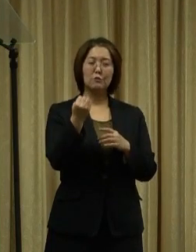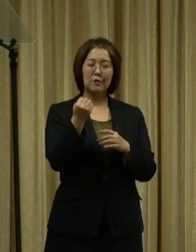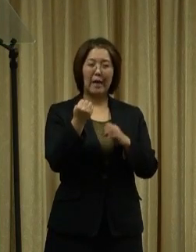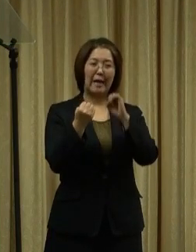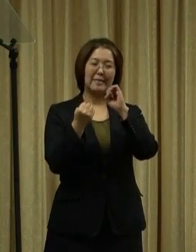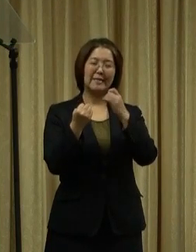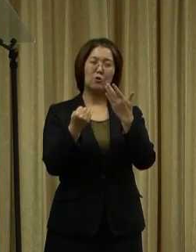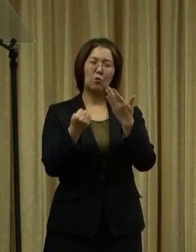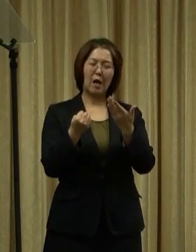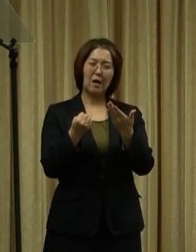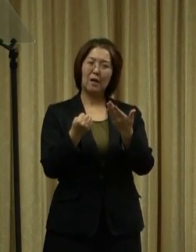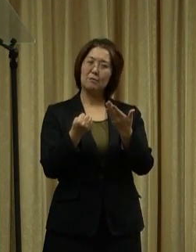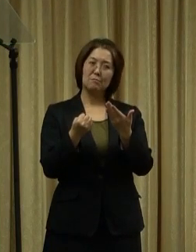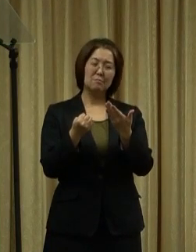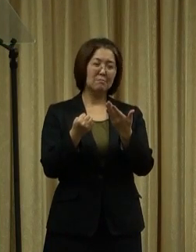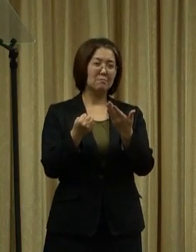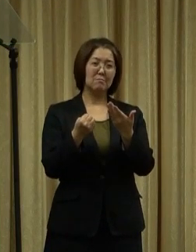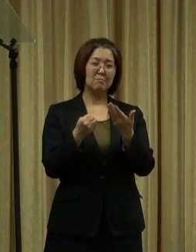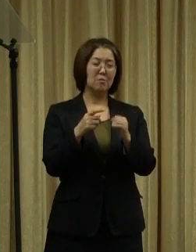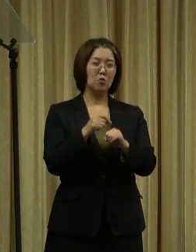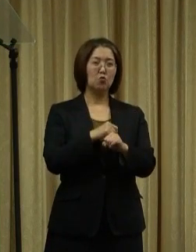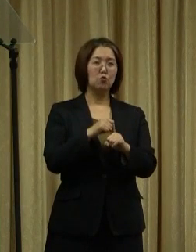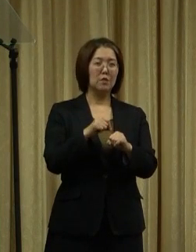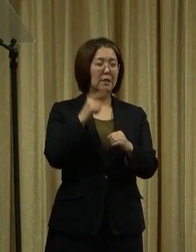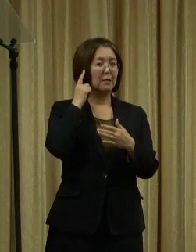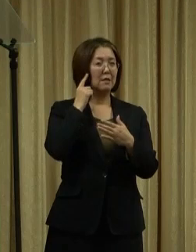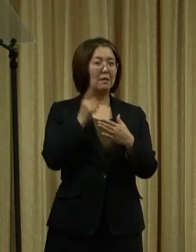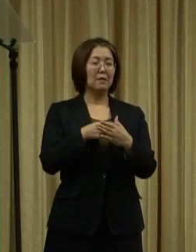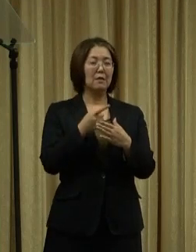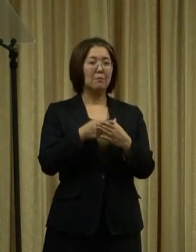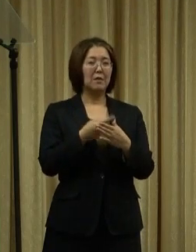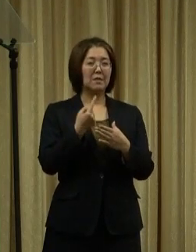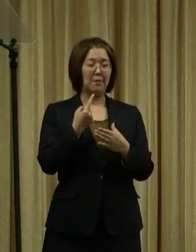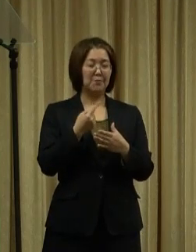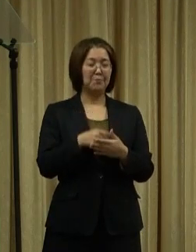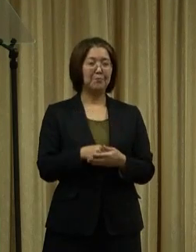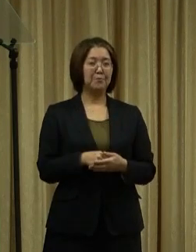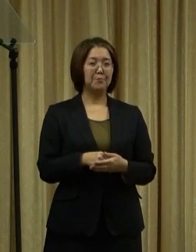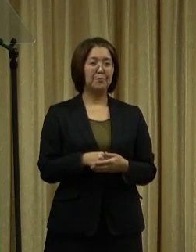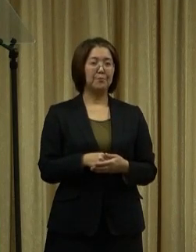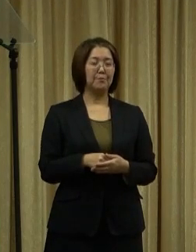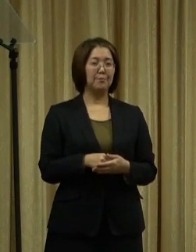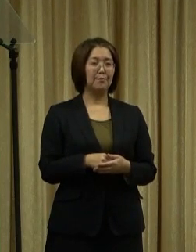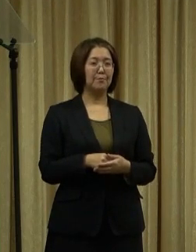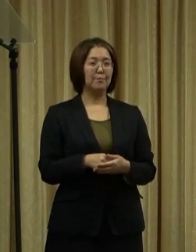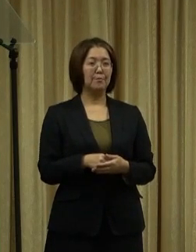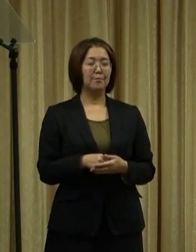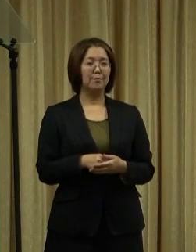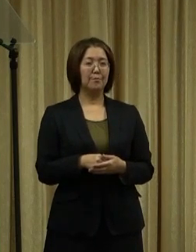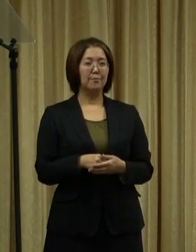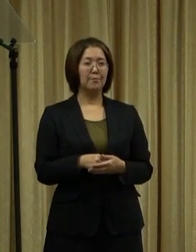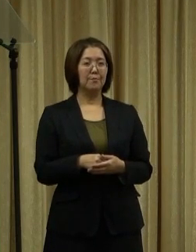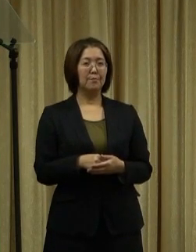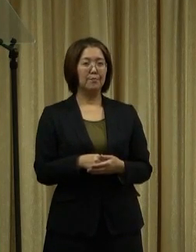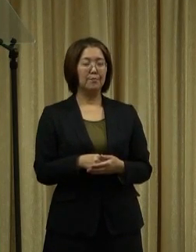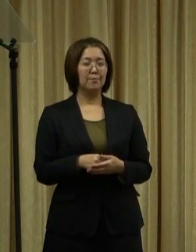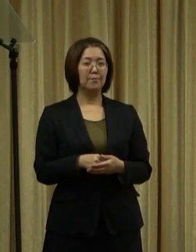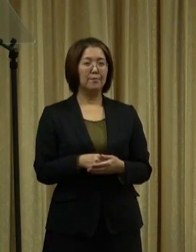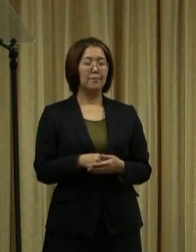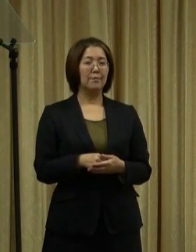いいかということは特に私は考えたことはないですね。ただ、 ず